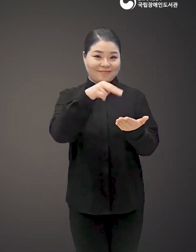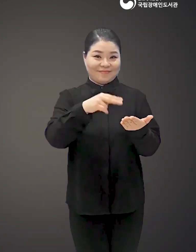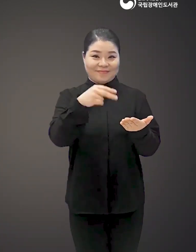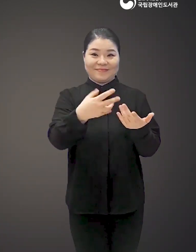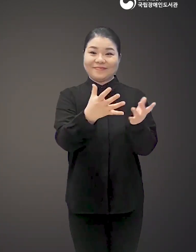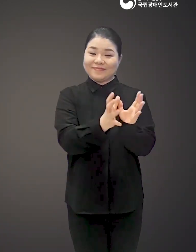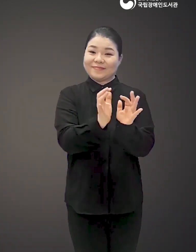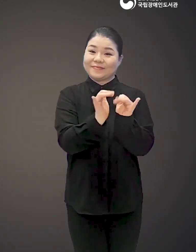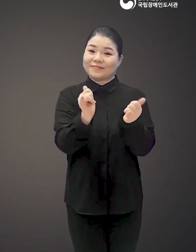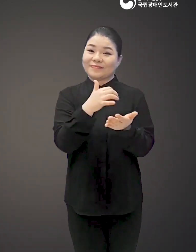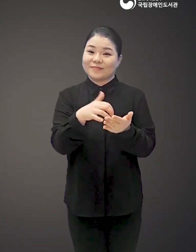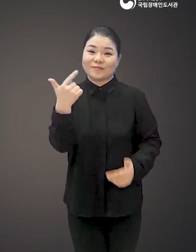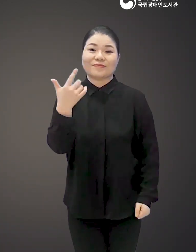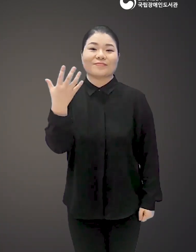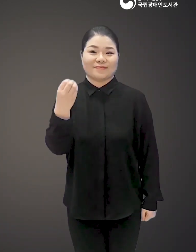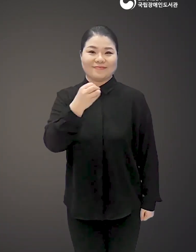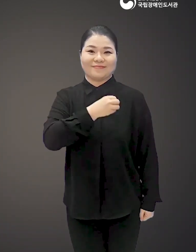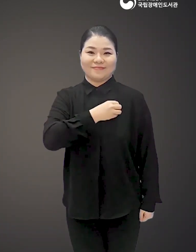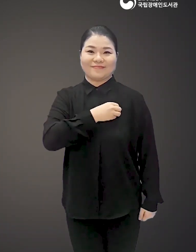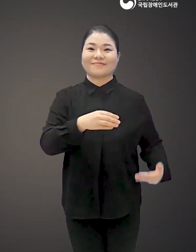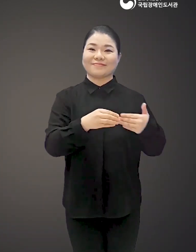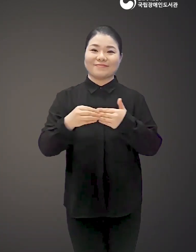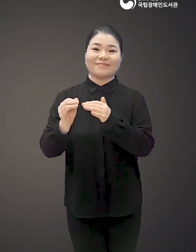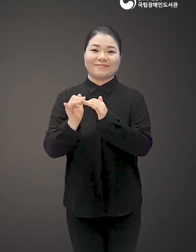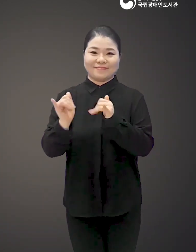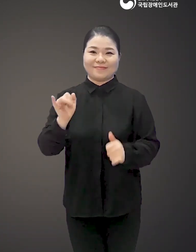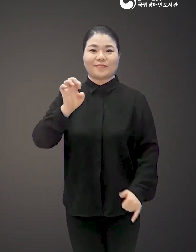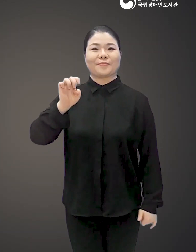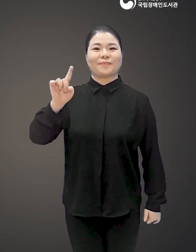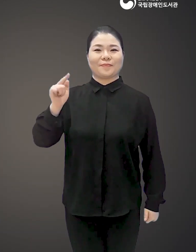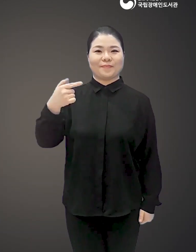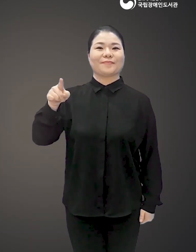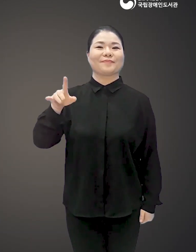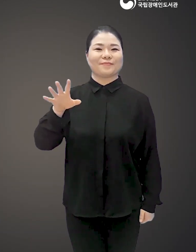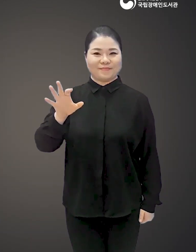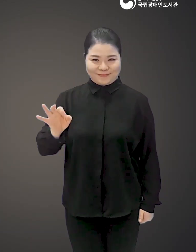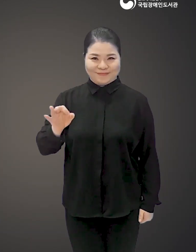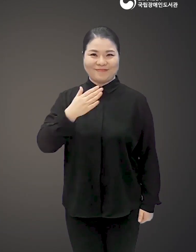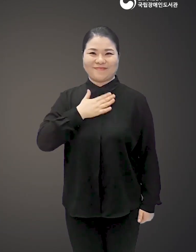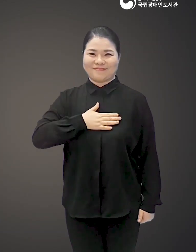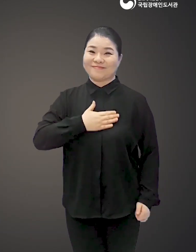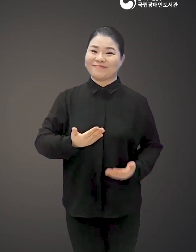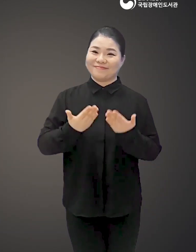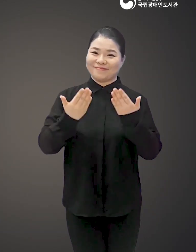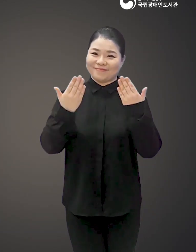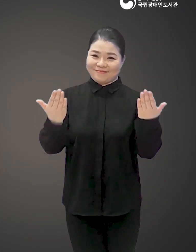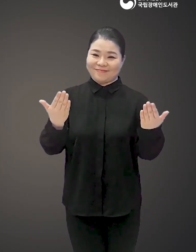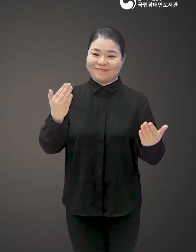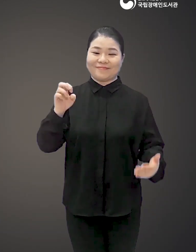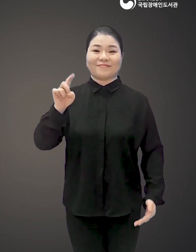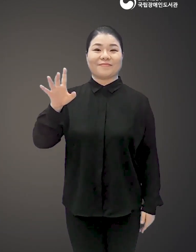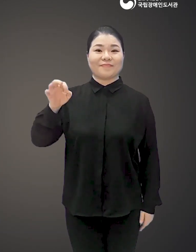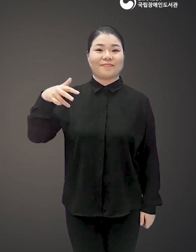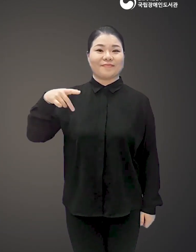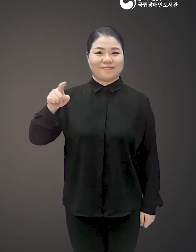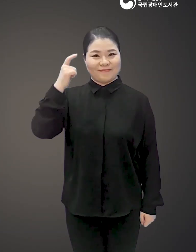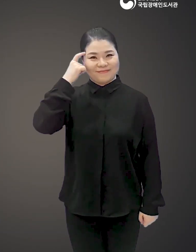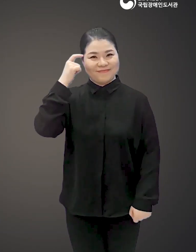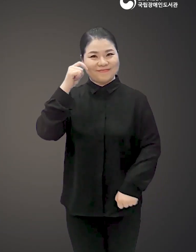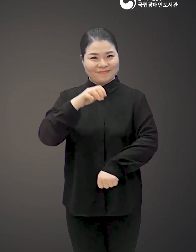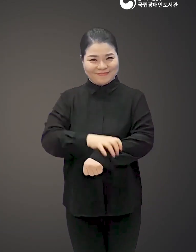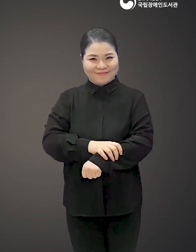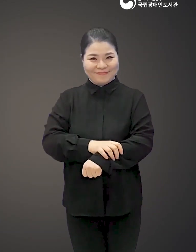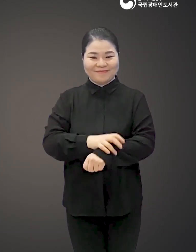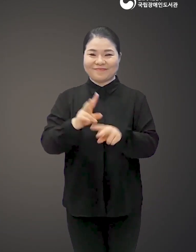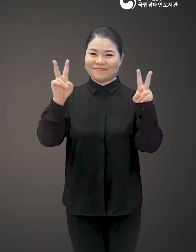(6천만) 독자가 따르는 독서회 리더. 인생의 저력. 판덩이 설명하는 맹자의